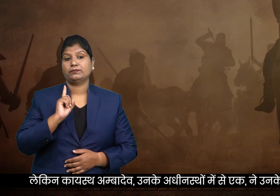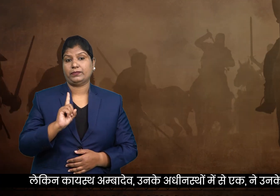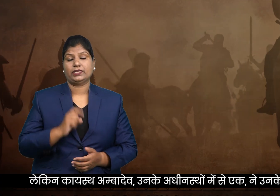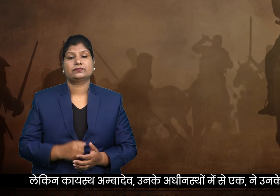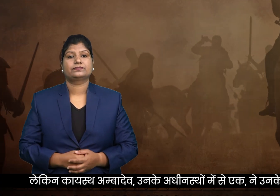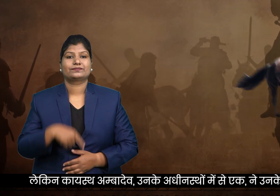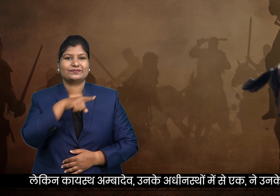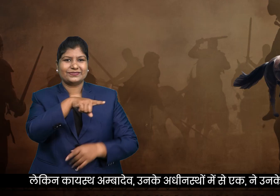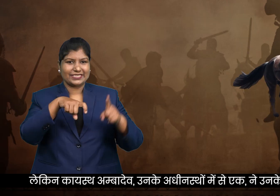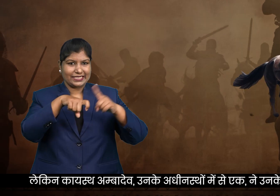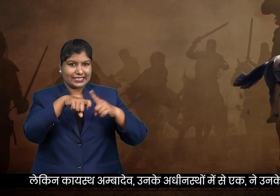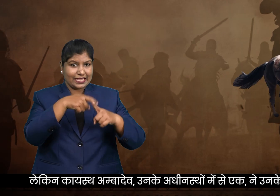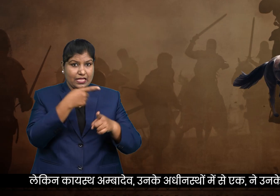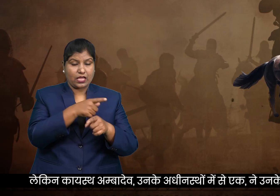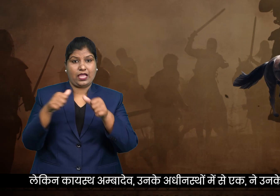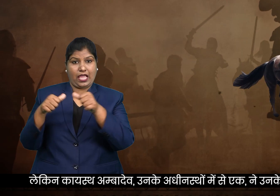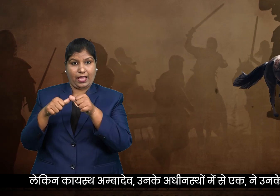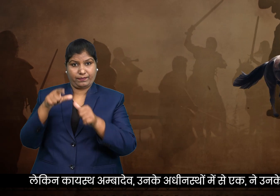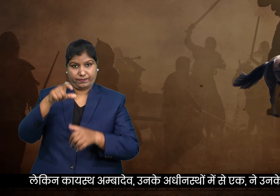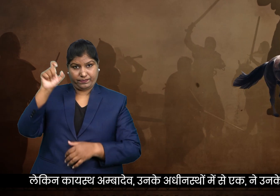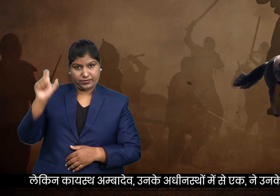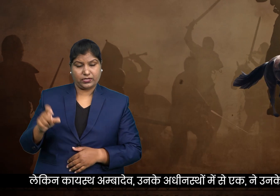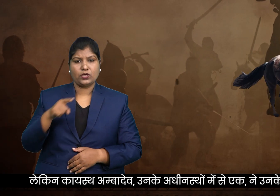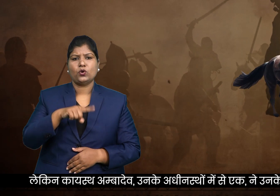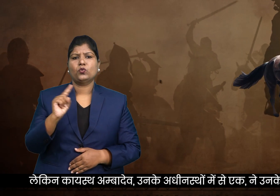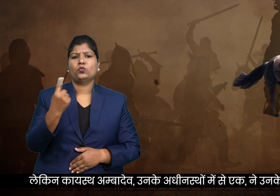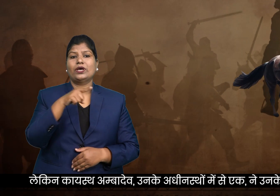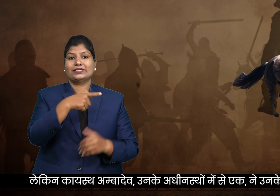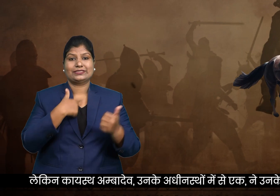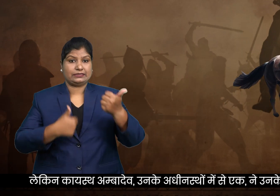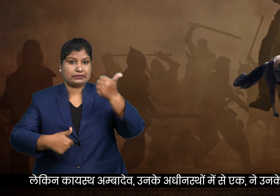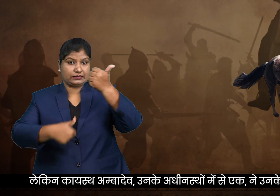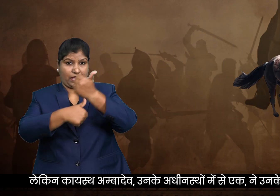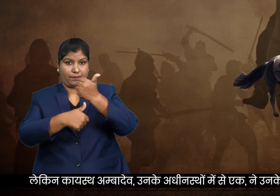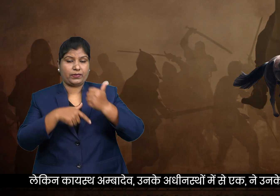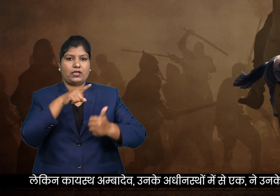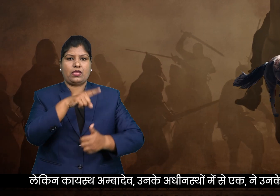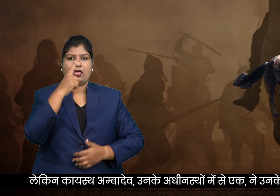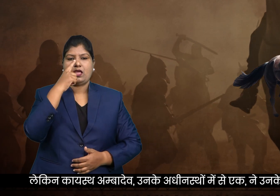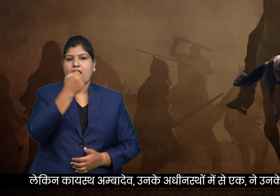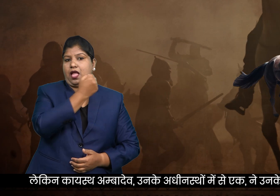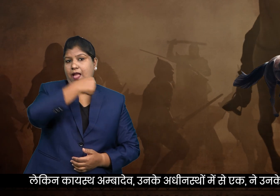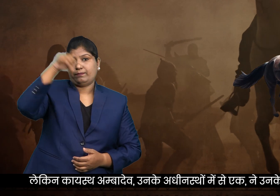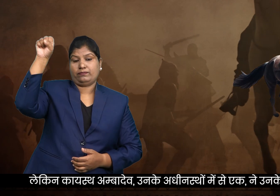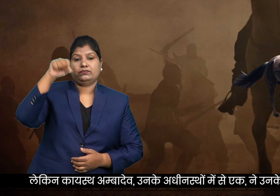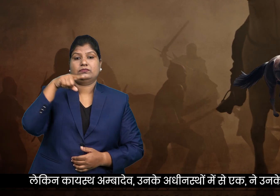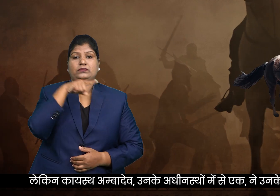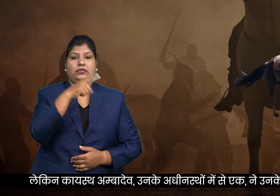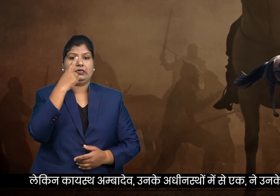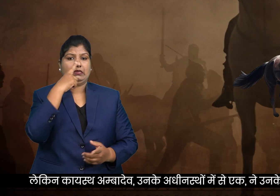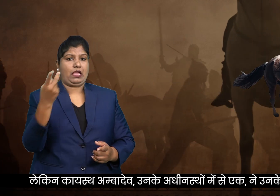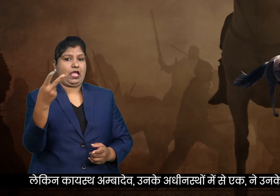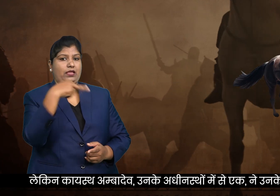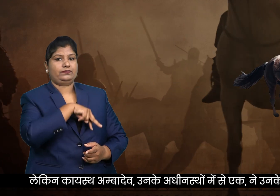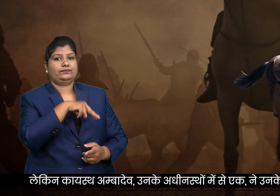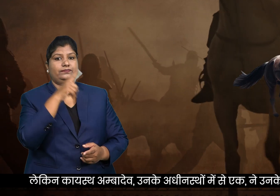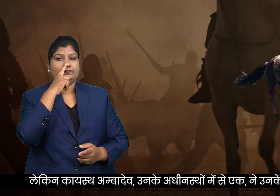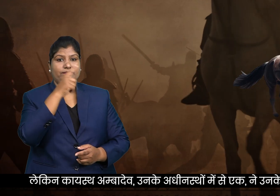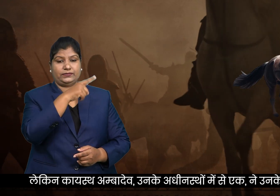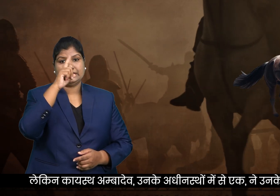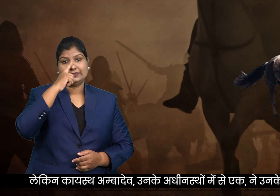लेकिन कयस्था अम्बादेवा, उनके अधीनस्थों में से एक, ने उनके विरुद्ध विद्रोह